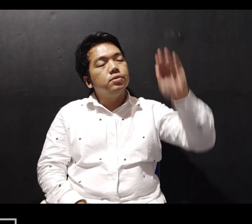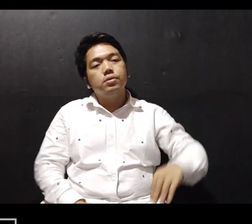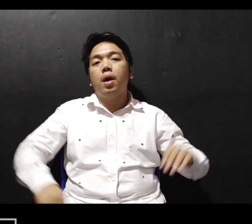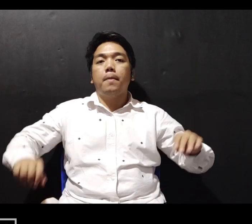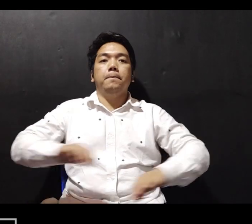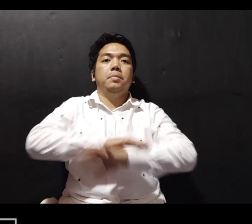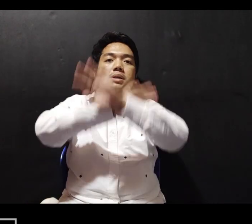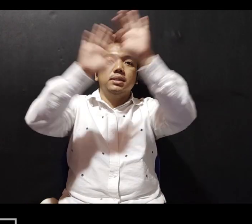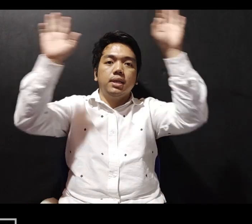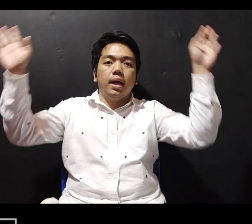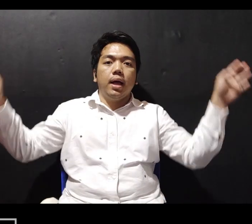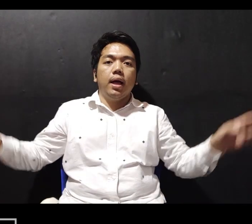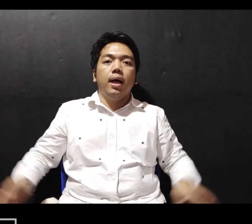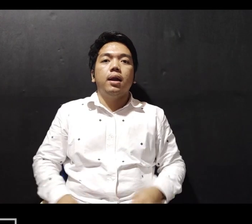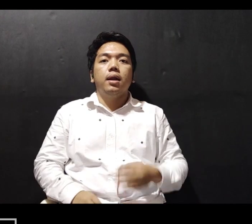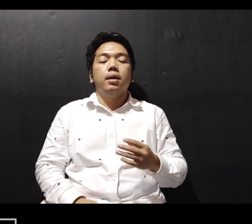Anugerah-Mu